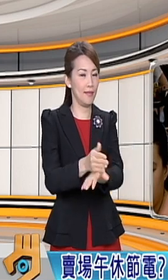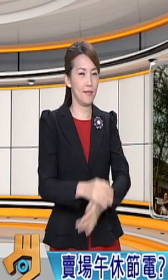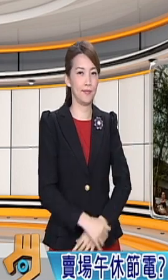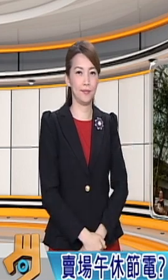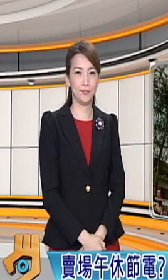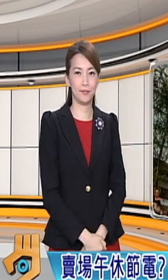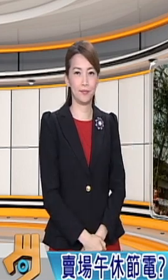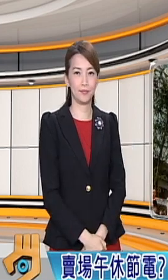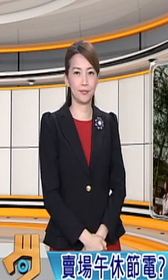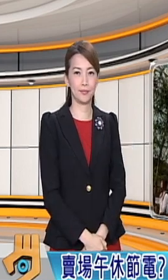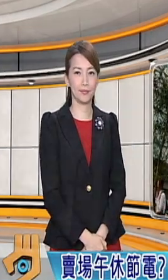营业。